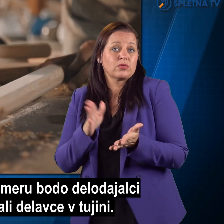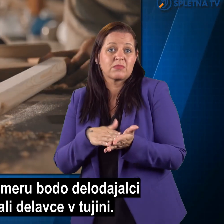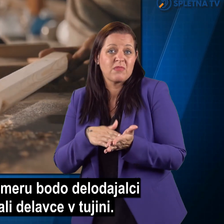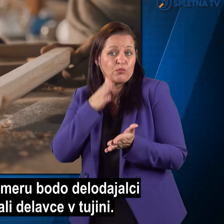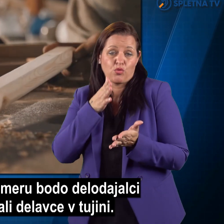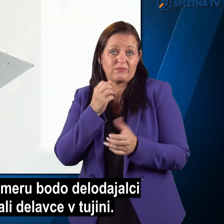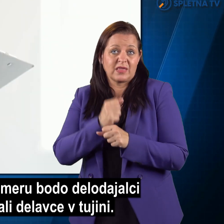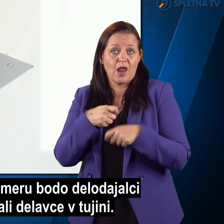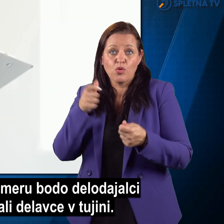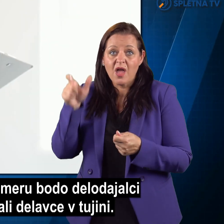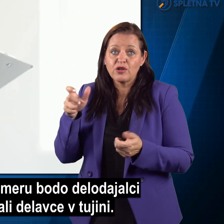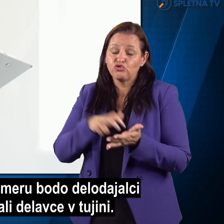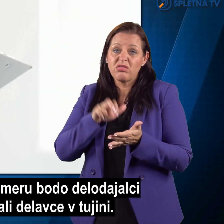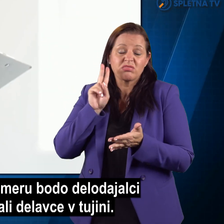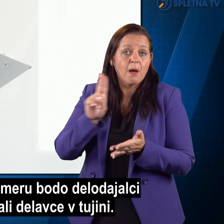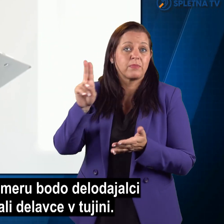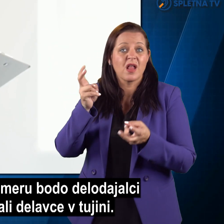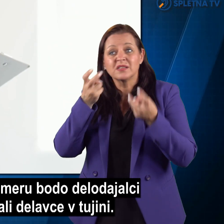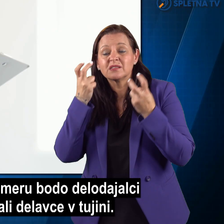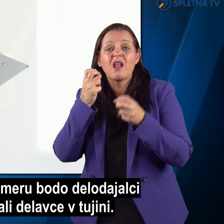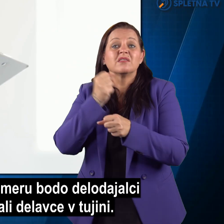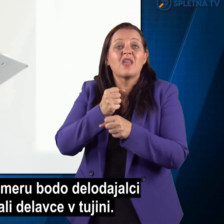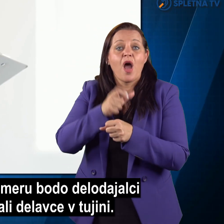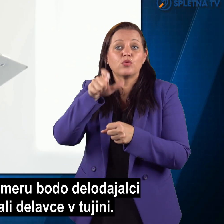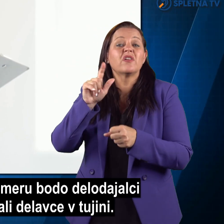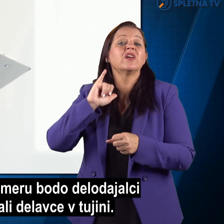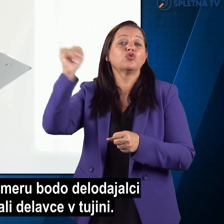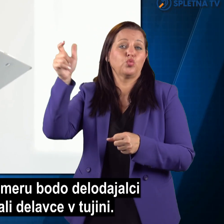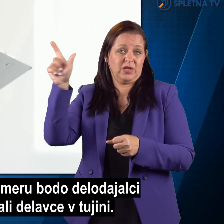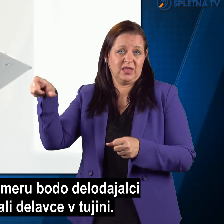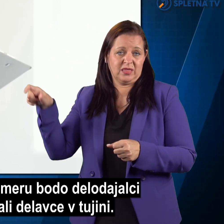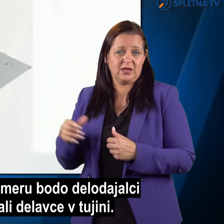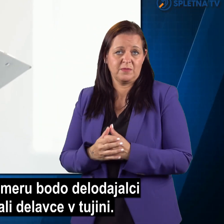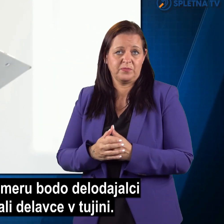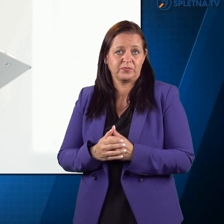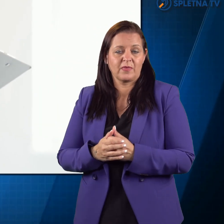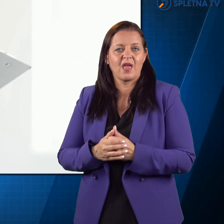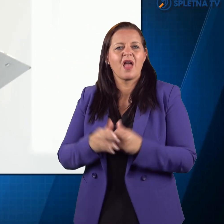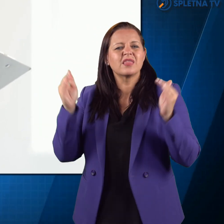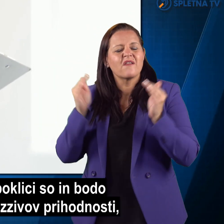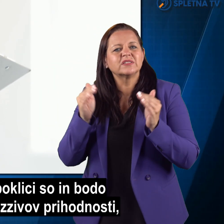V nasprotnem primeru bodo delodajalci še naprej iskali delavce v tujini.